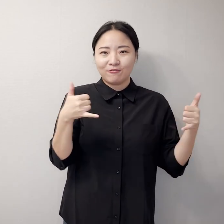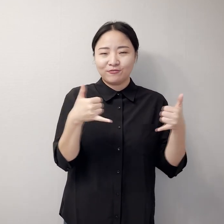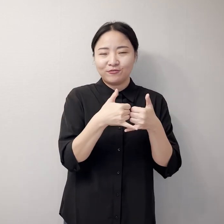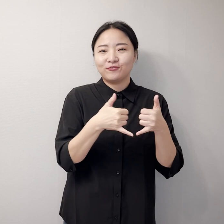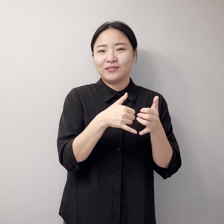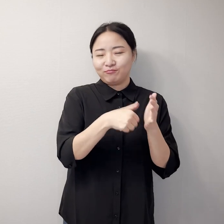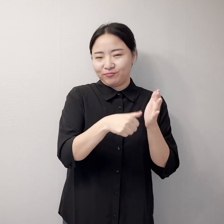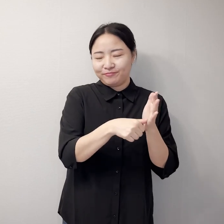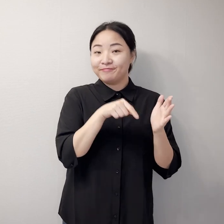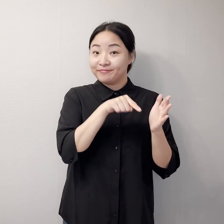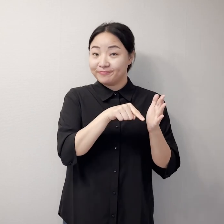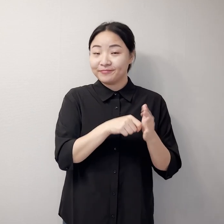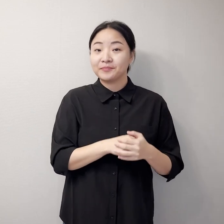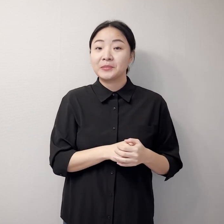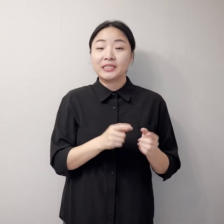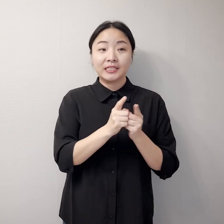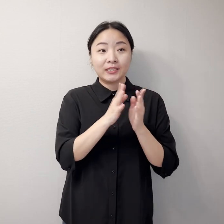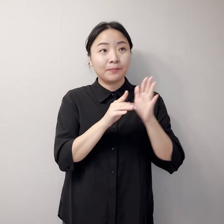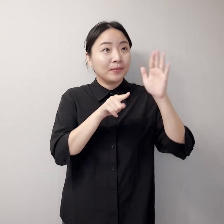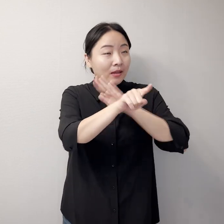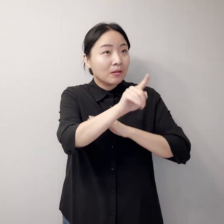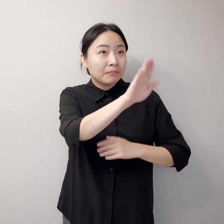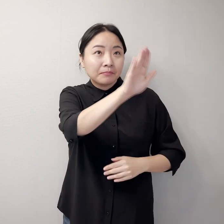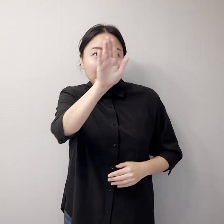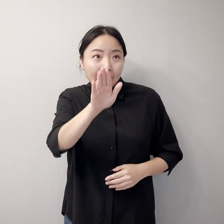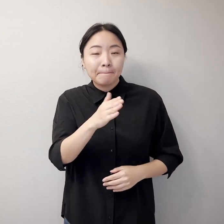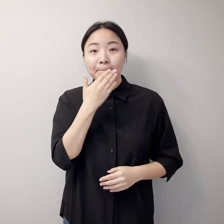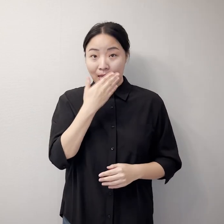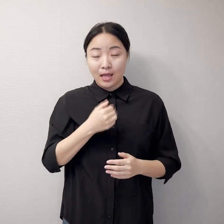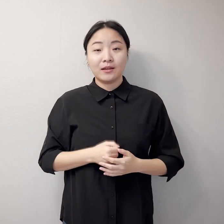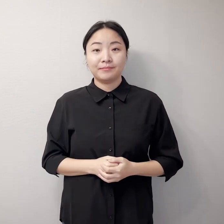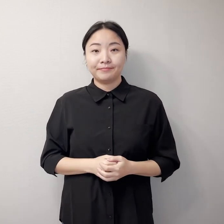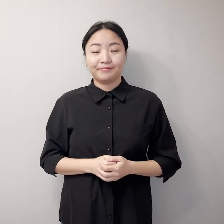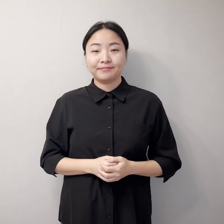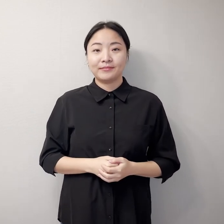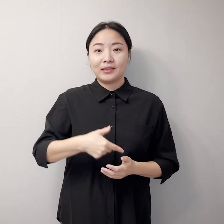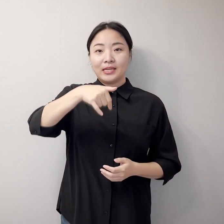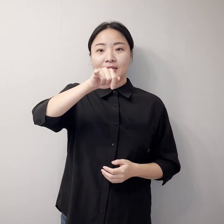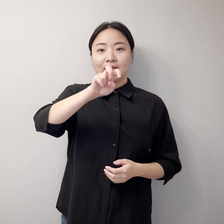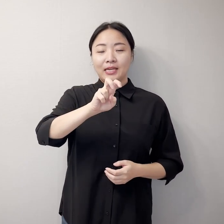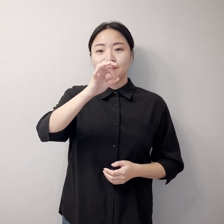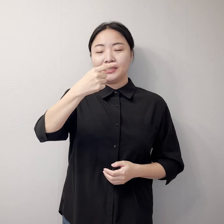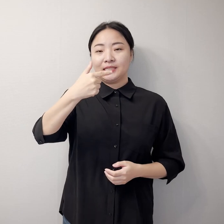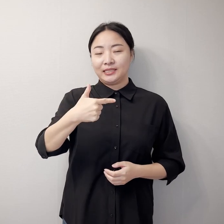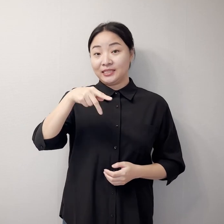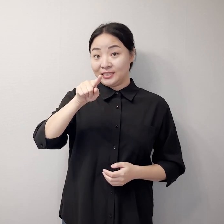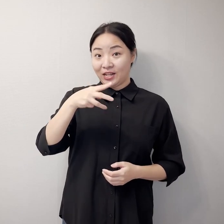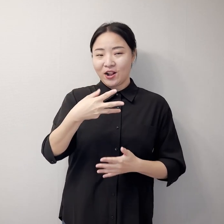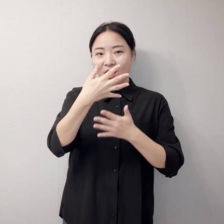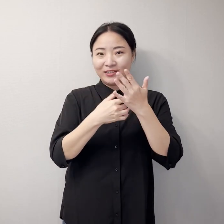공간에서 직접 만지며 경험해 보실 수 있습니다 김은설의 영상 작품